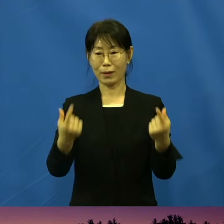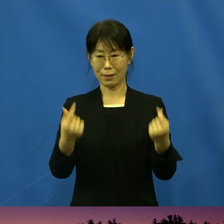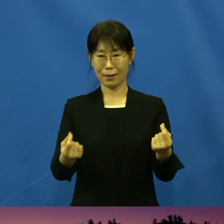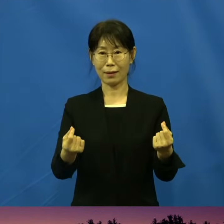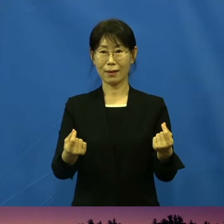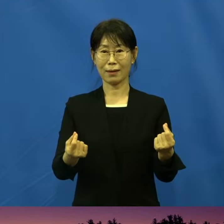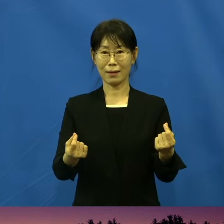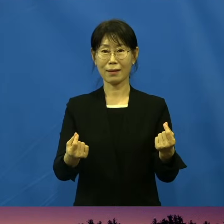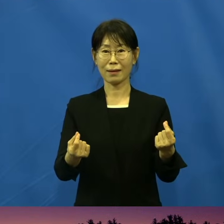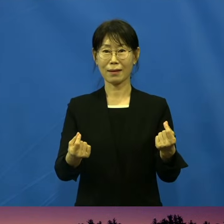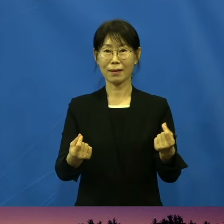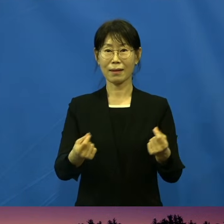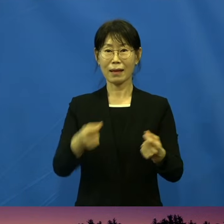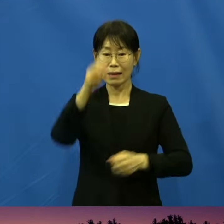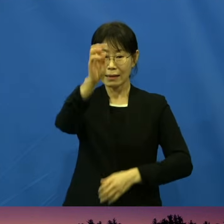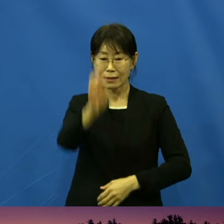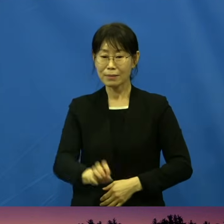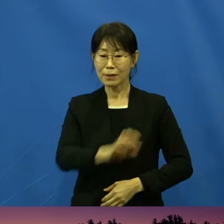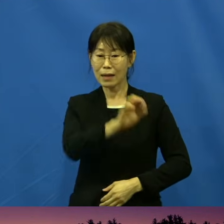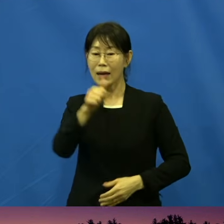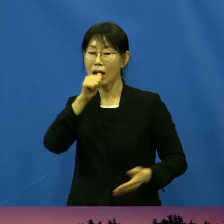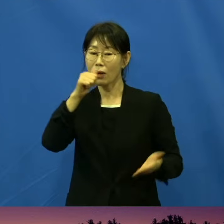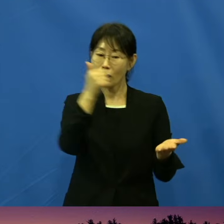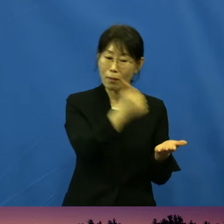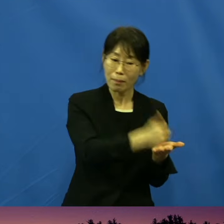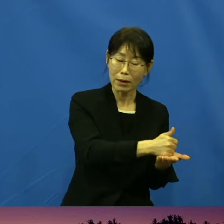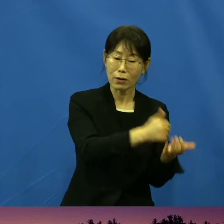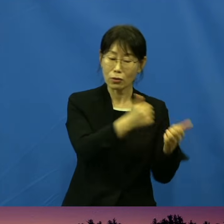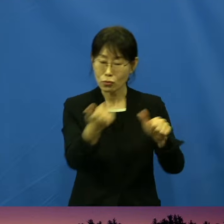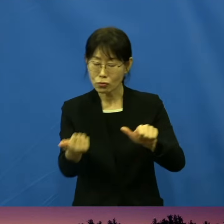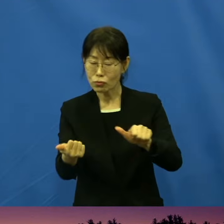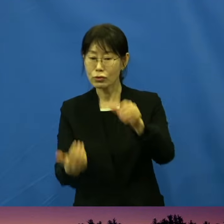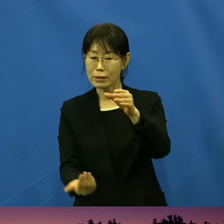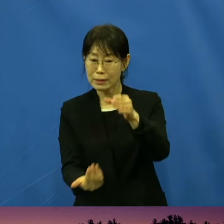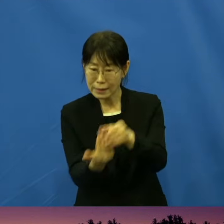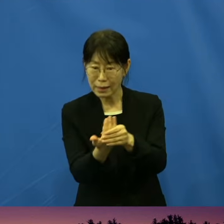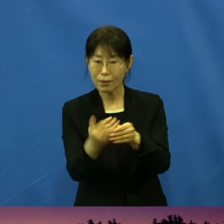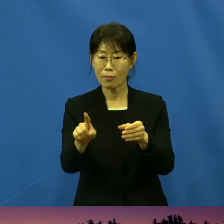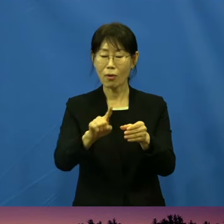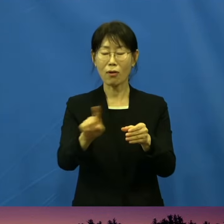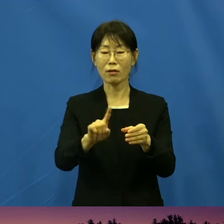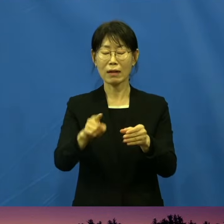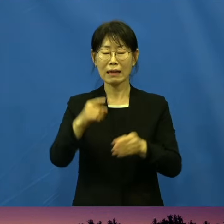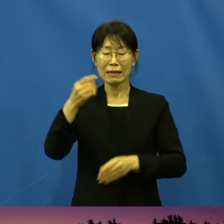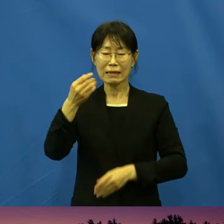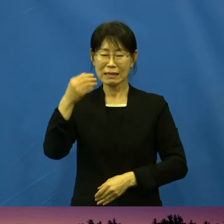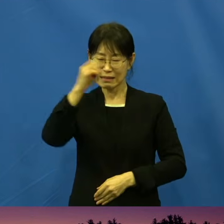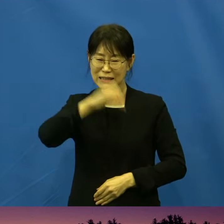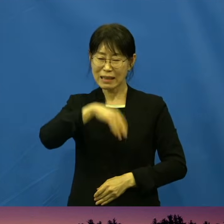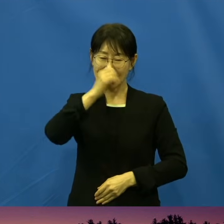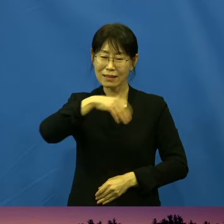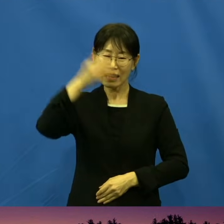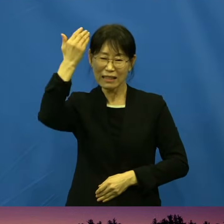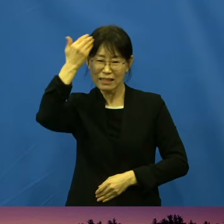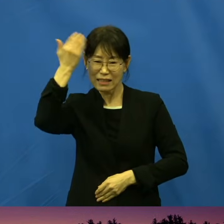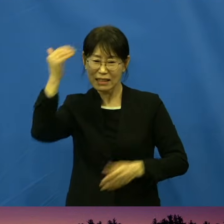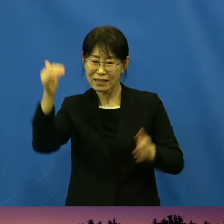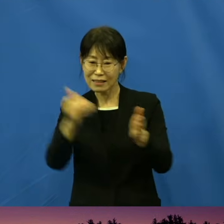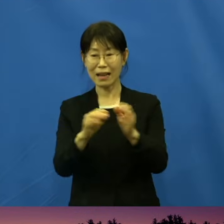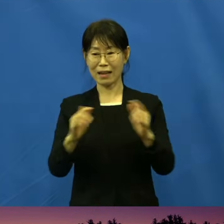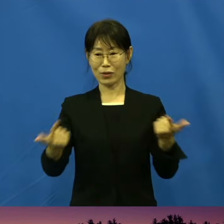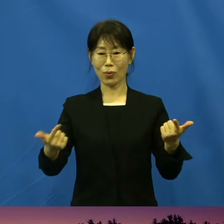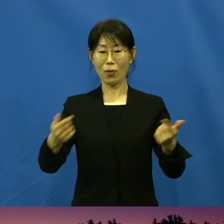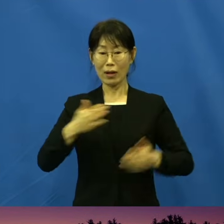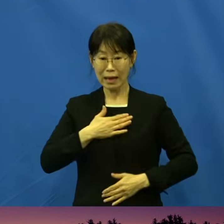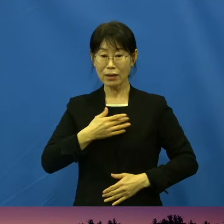아니고 이론이 아니고 경험이에요. 여러분, 경험은 선명하게 기억되는 것이고 경험이라는 것은